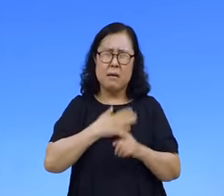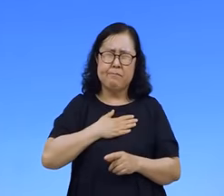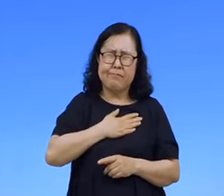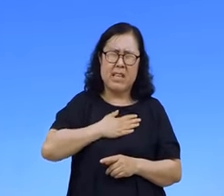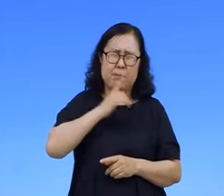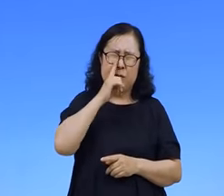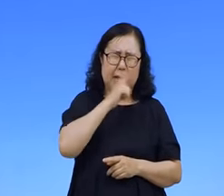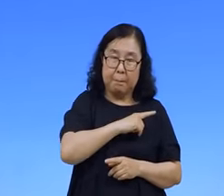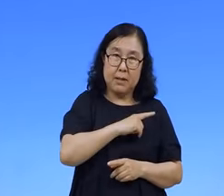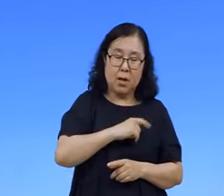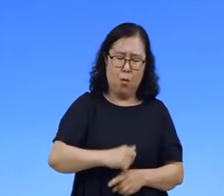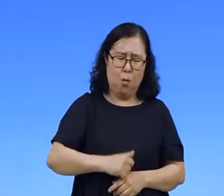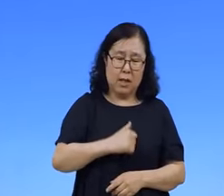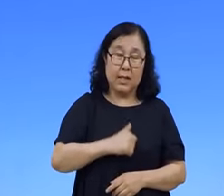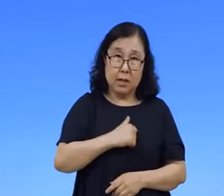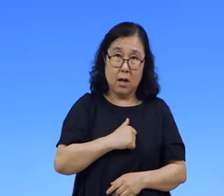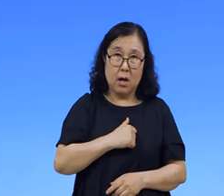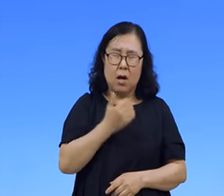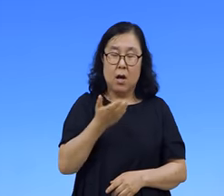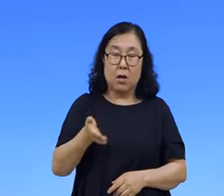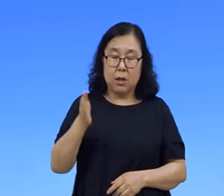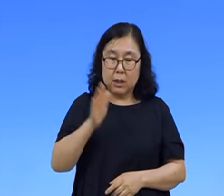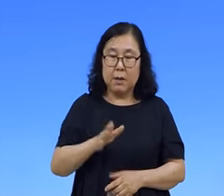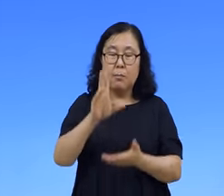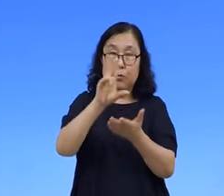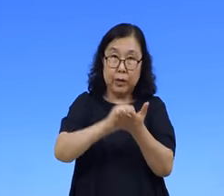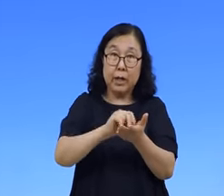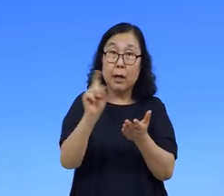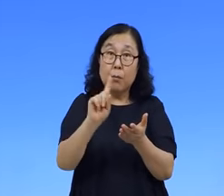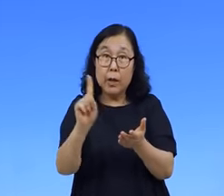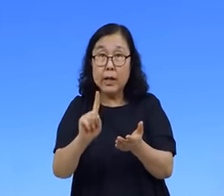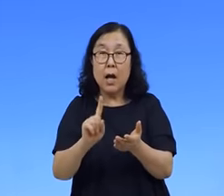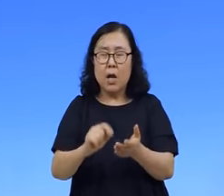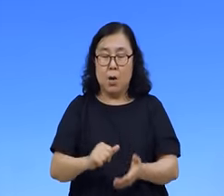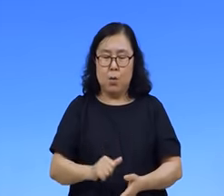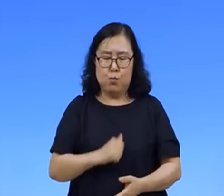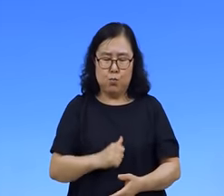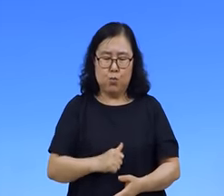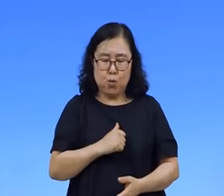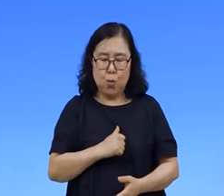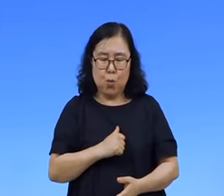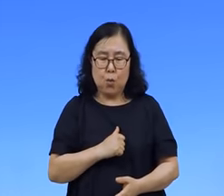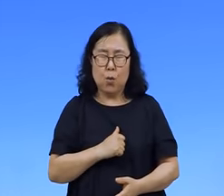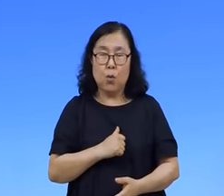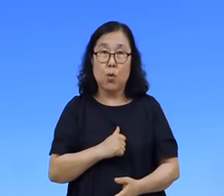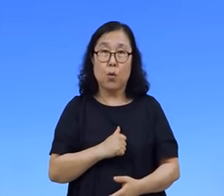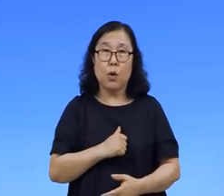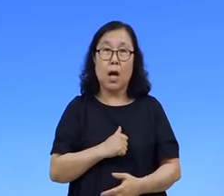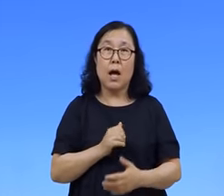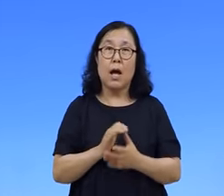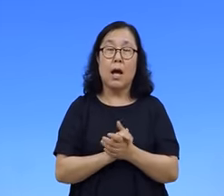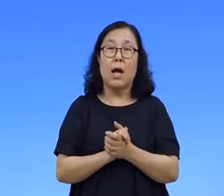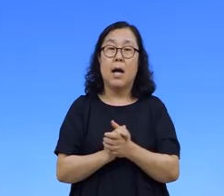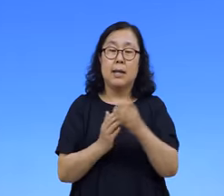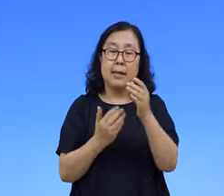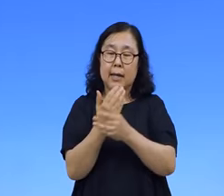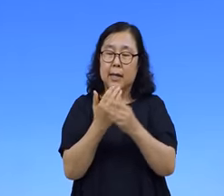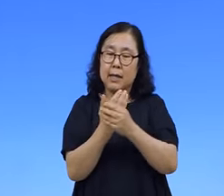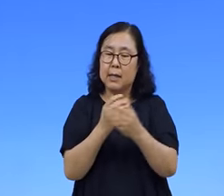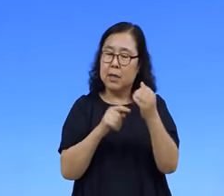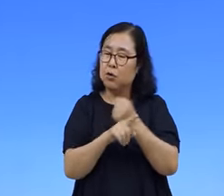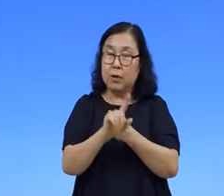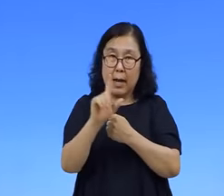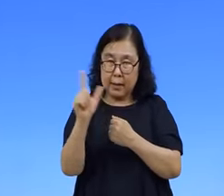저는 너무 공감이 돼요. 그러나 사울의 치명적인 문제는 분노가 생긴 게 아닙니다. 사울왕의